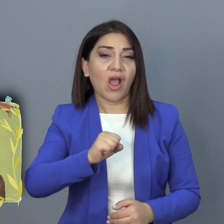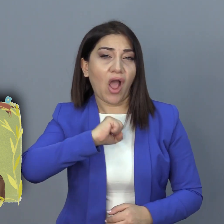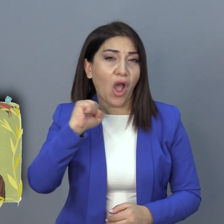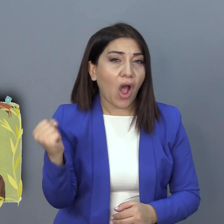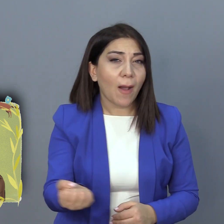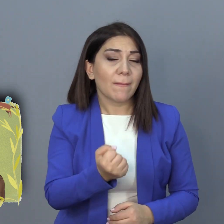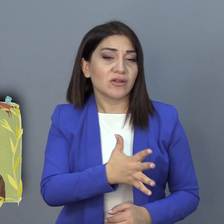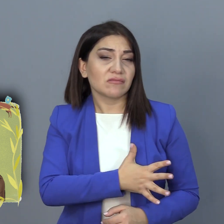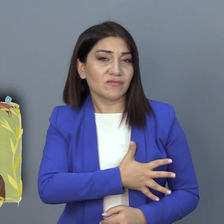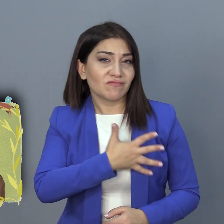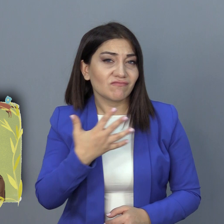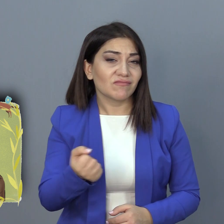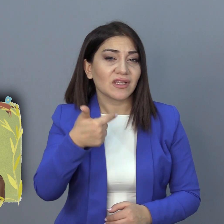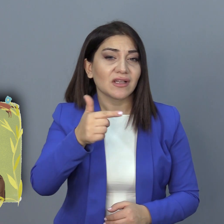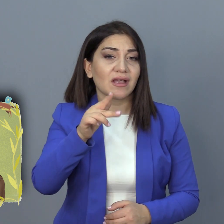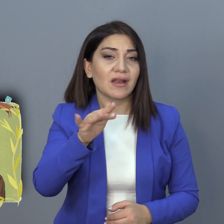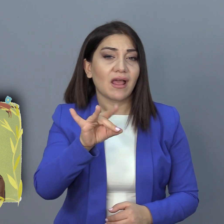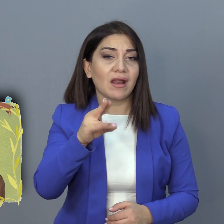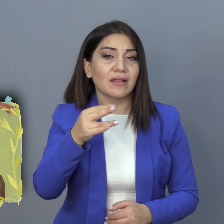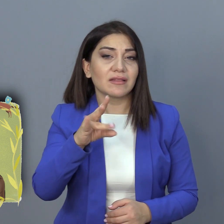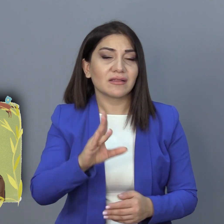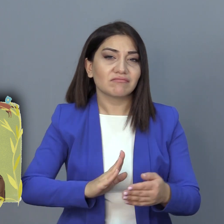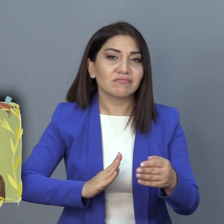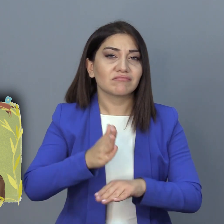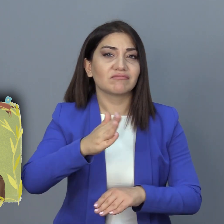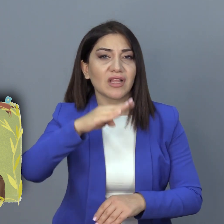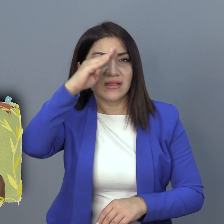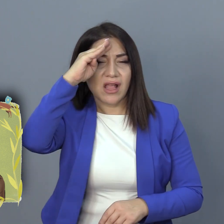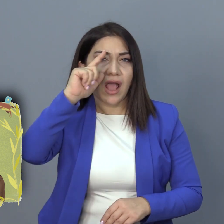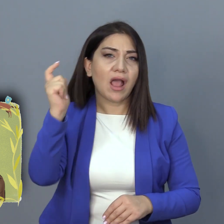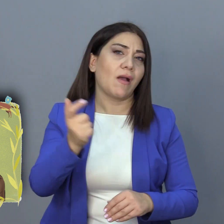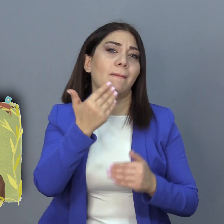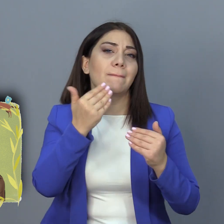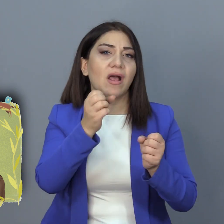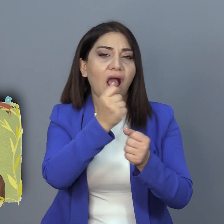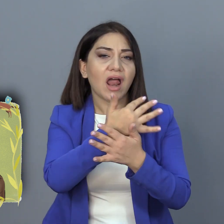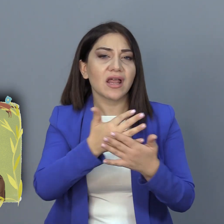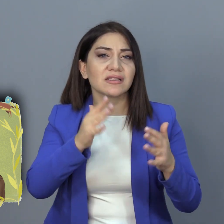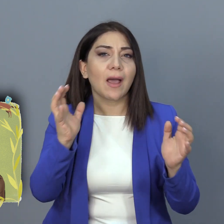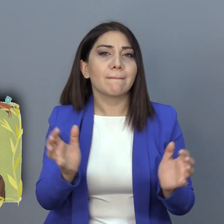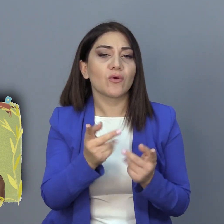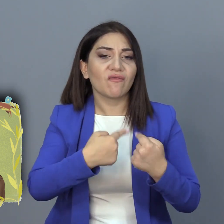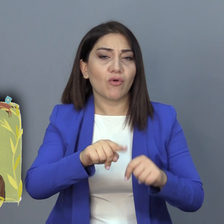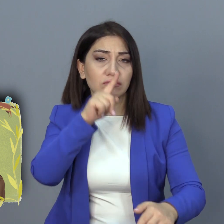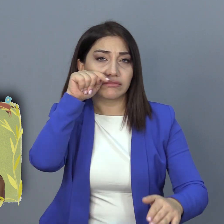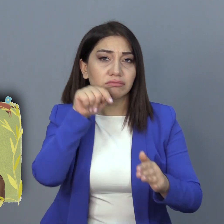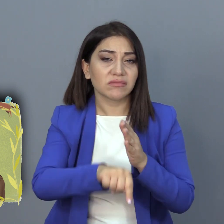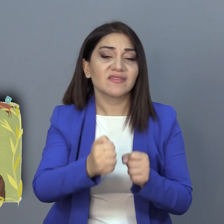կամ կիշնորհիվ գրանդինը ներխուժեց տղամարդկանց տիրույթ համարվող անասնաբուծության ոլորդ և ստիպեց գալի պոպոխություններ